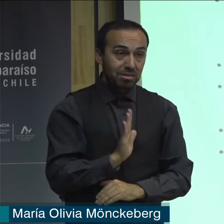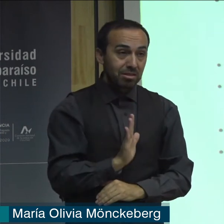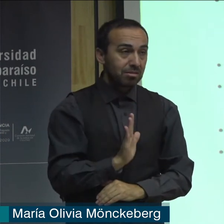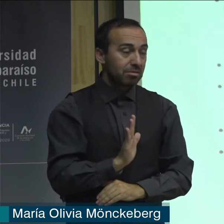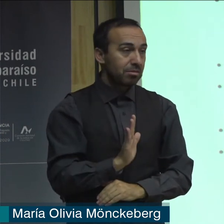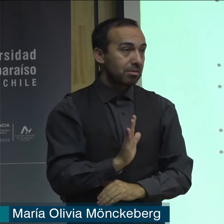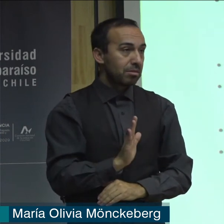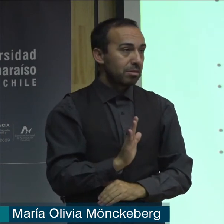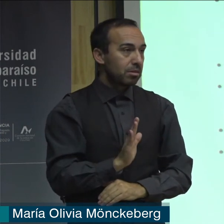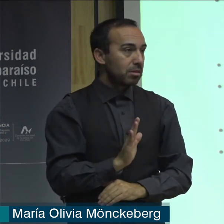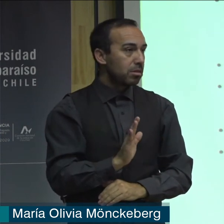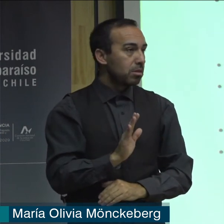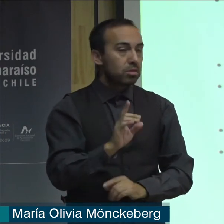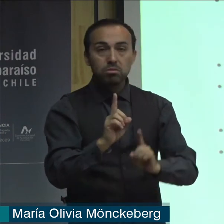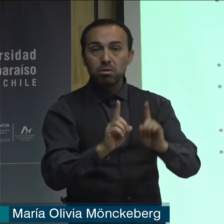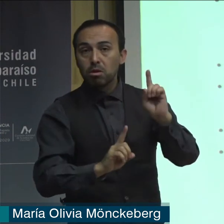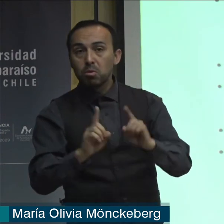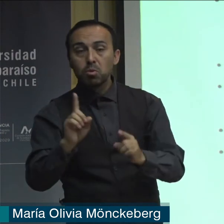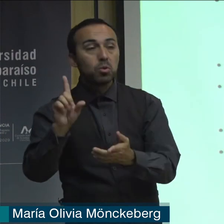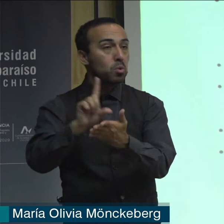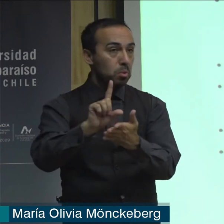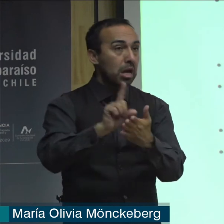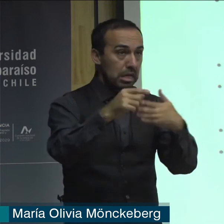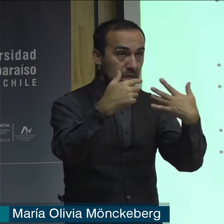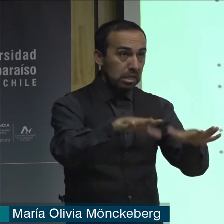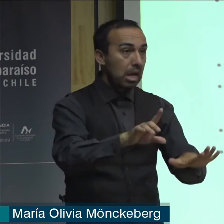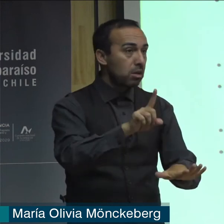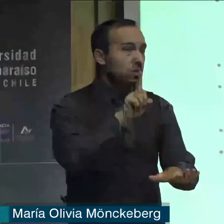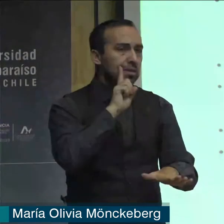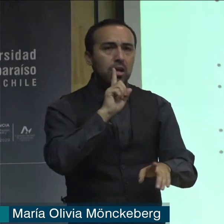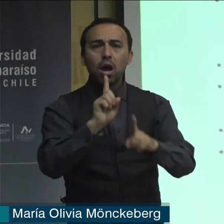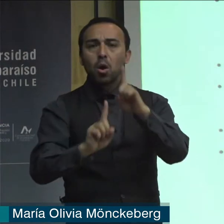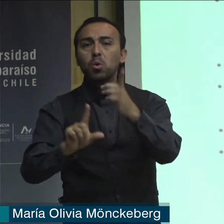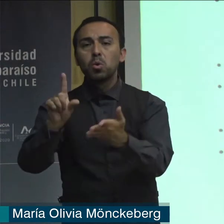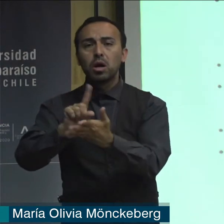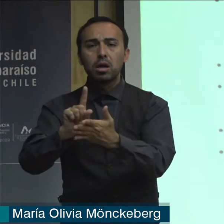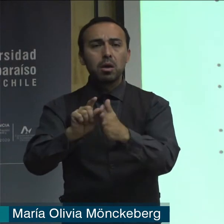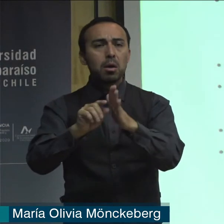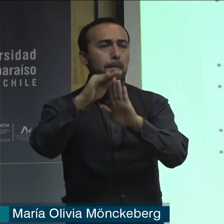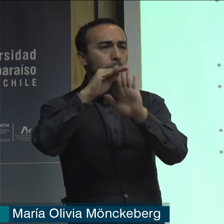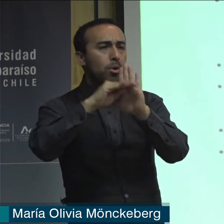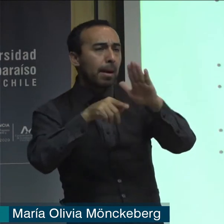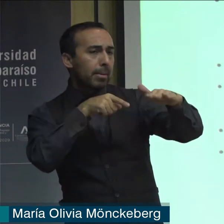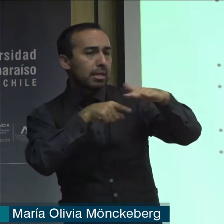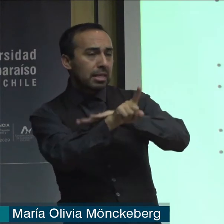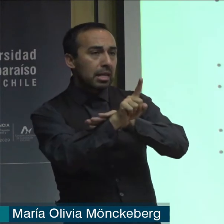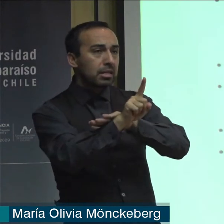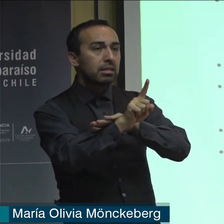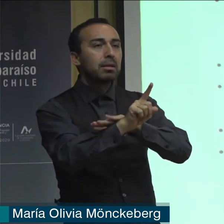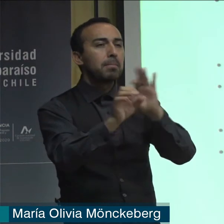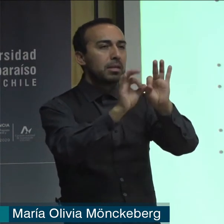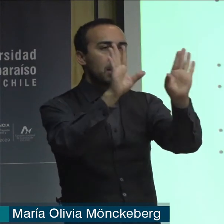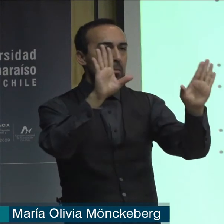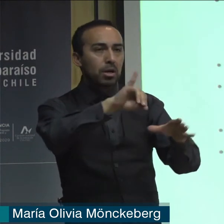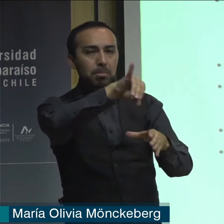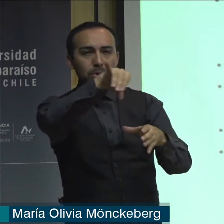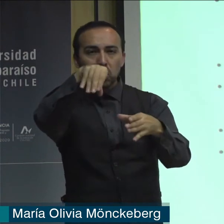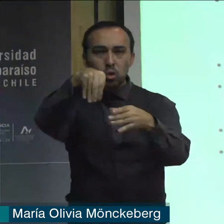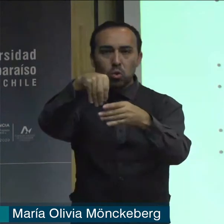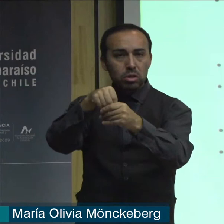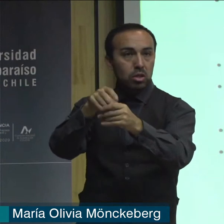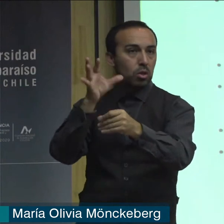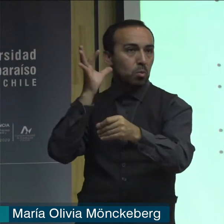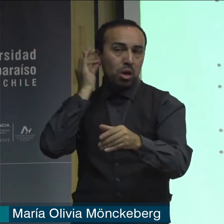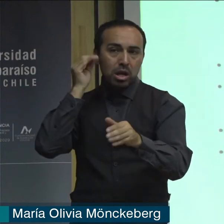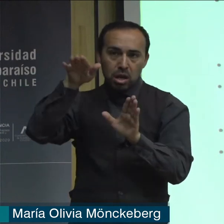hay algunas partes no sé si aquí lo tienen Pero hay una parte en que hay programas especiales como de inclusión de mujeres el